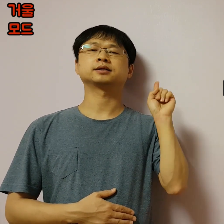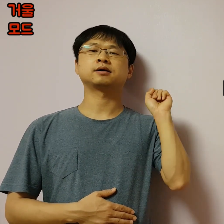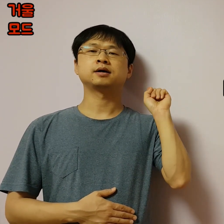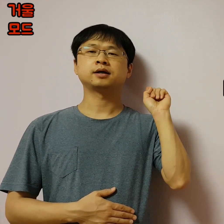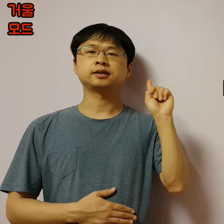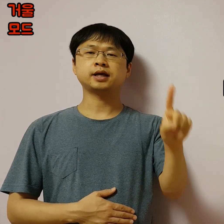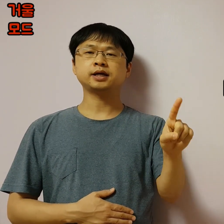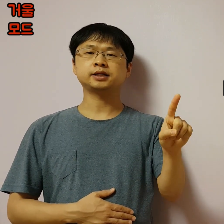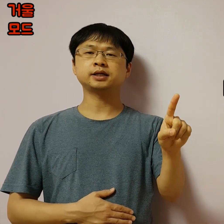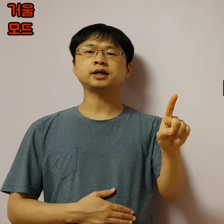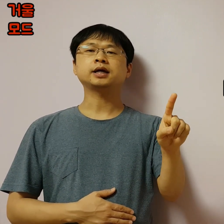그래서 내일이